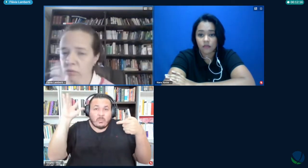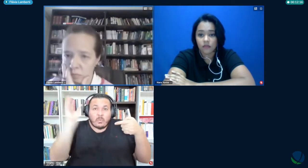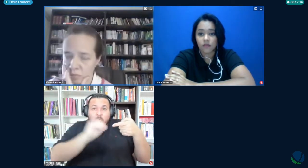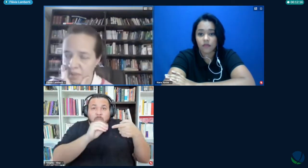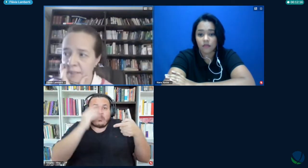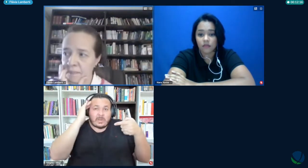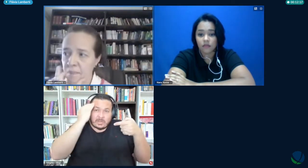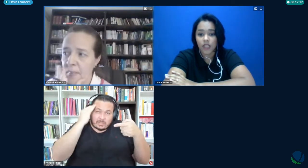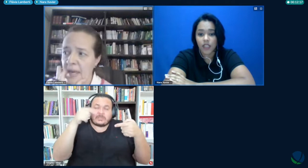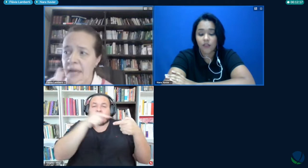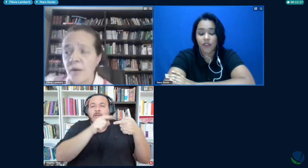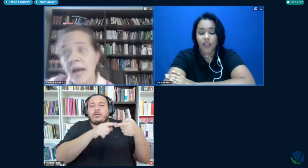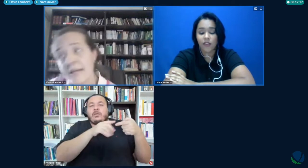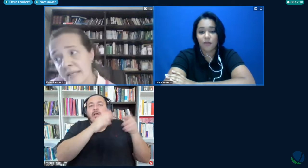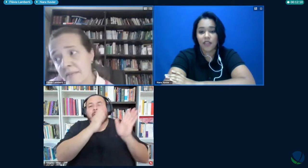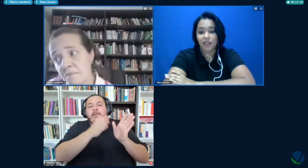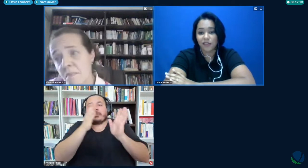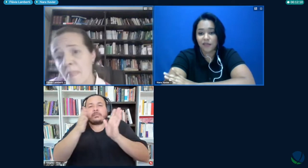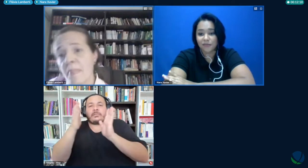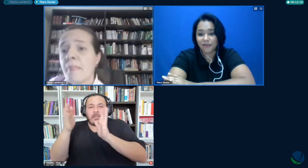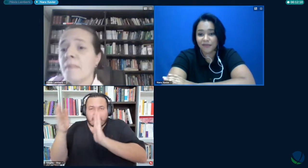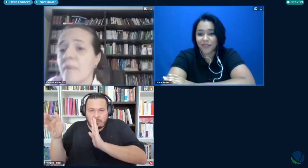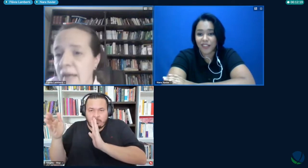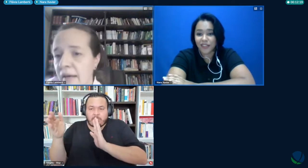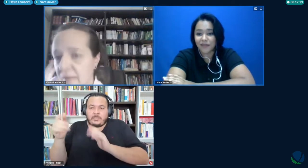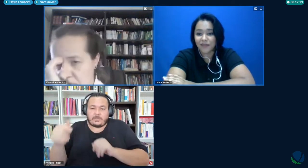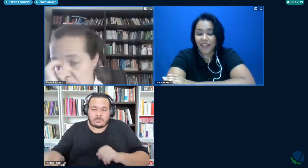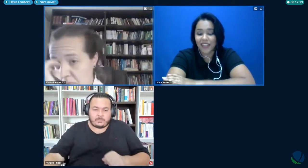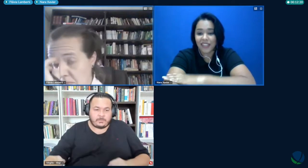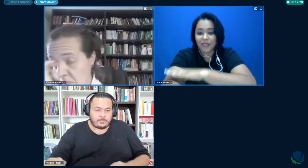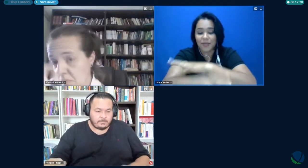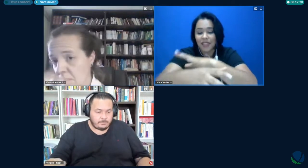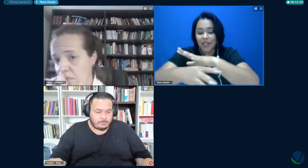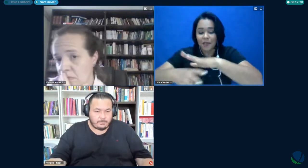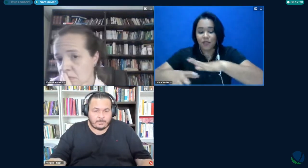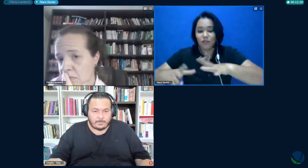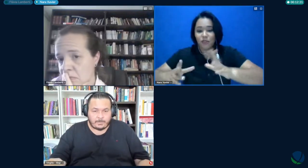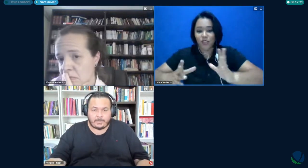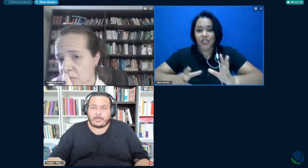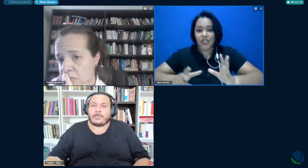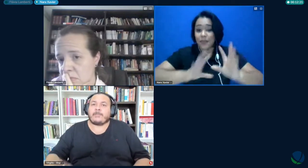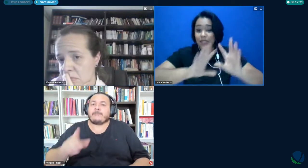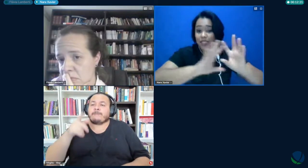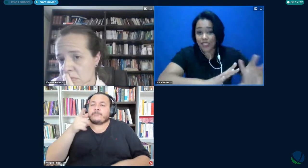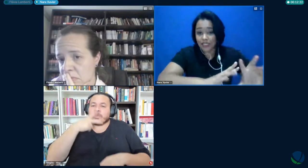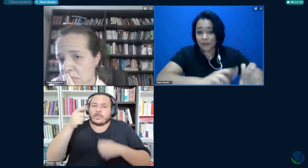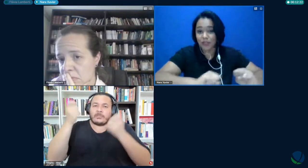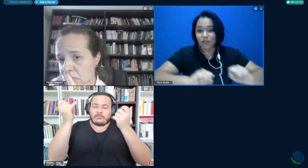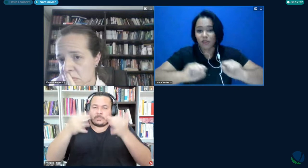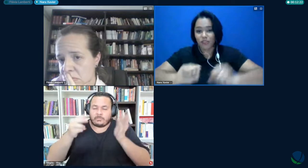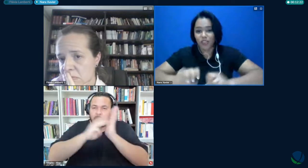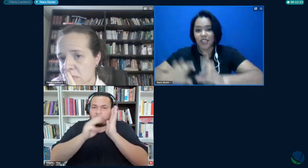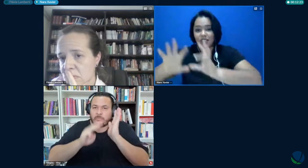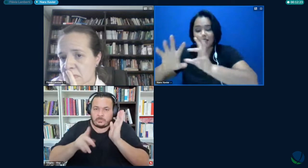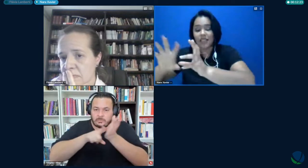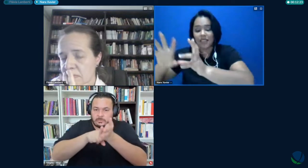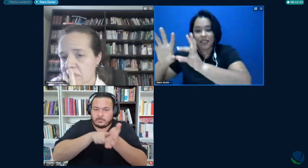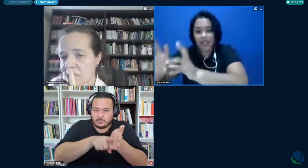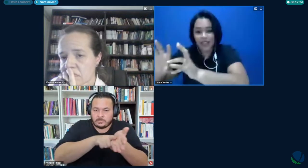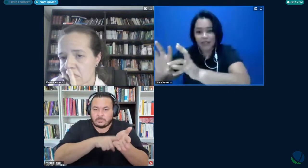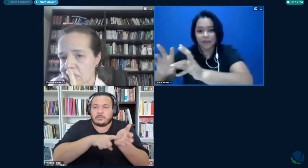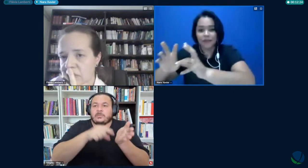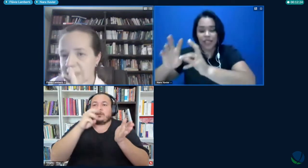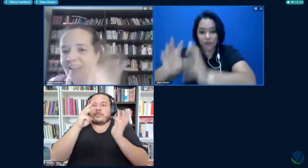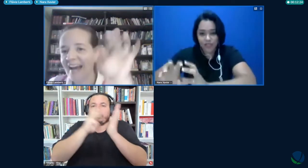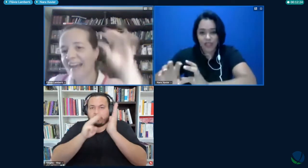tradutório, né? É que eu fiquei com medo de falar assim, metodologia da pesquisa e metodologia